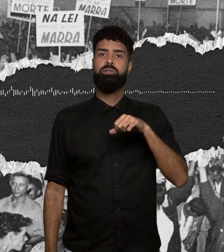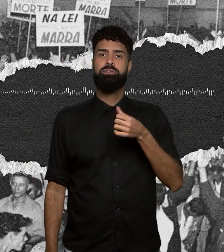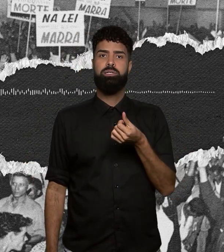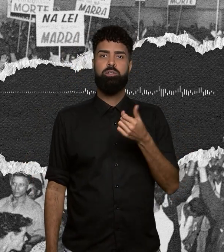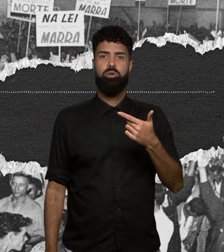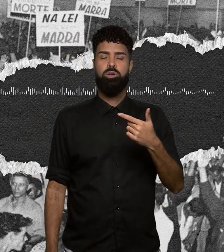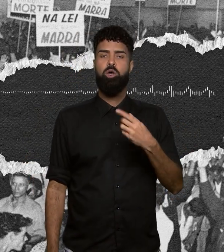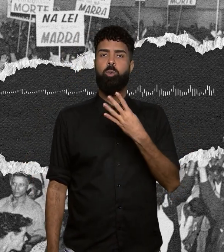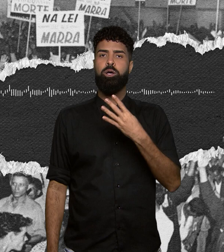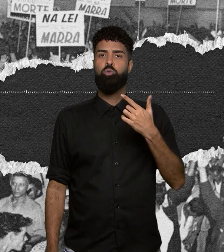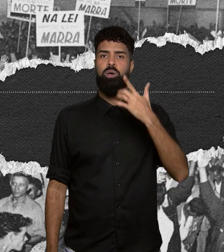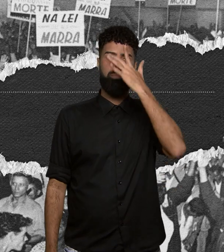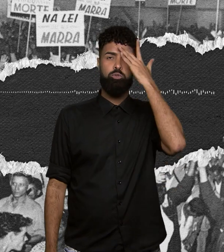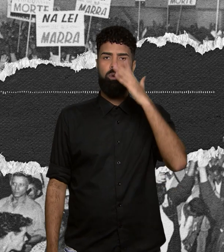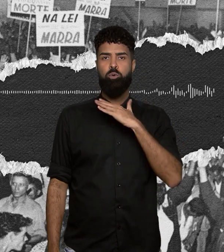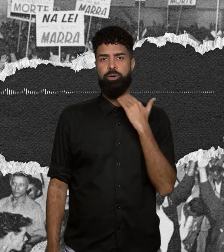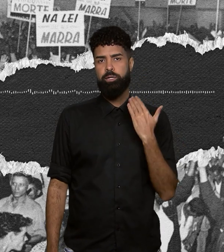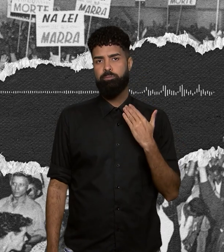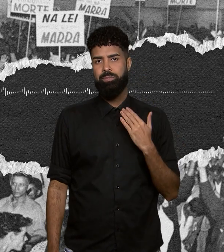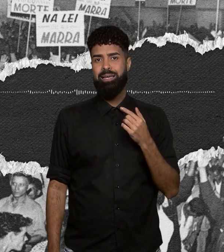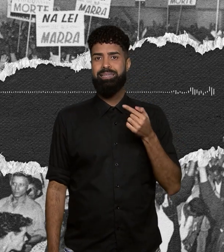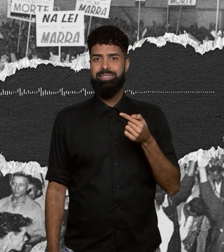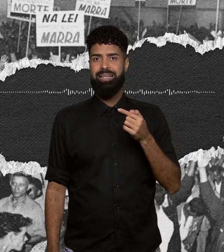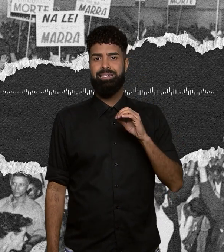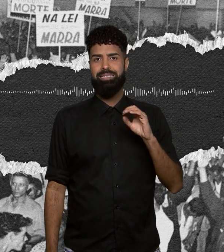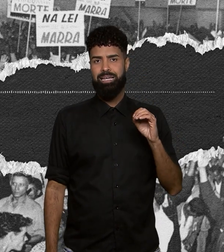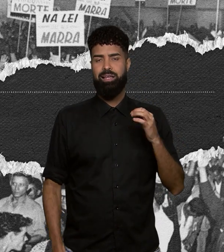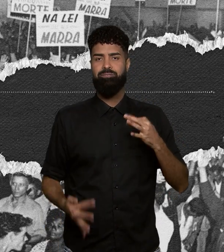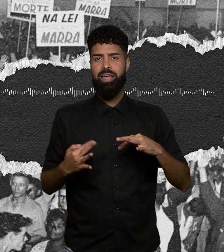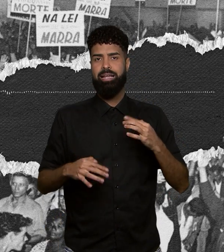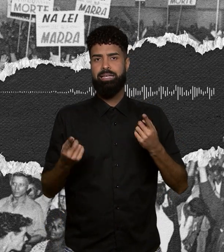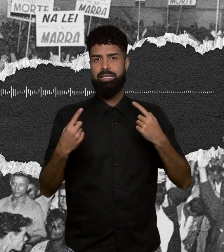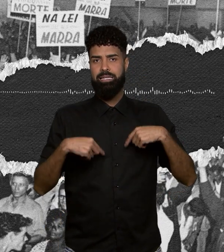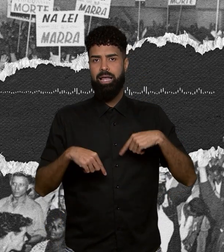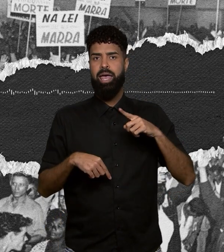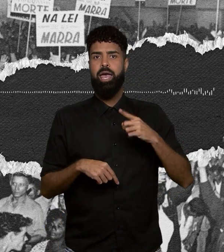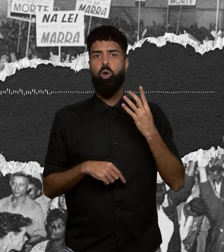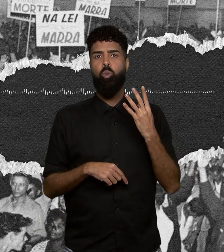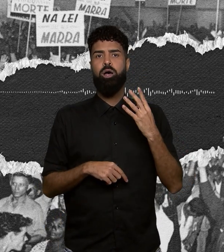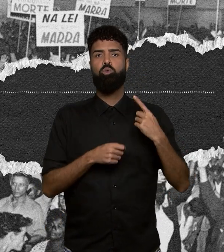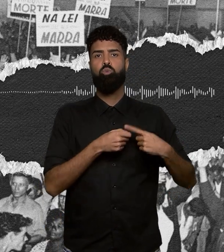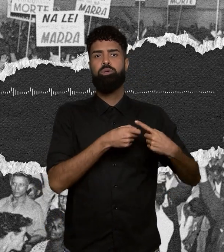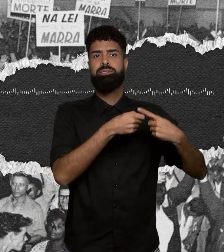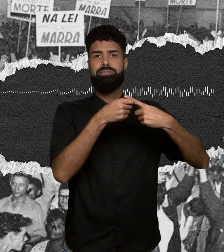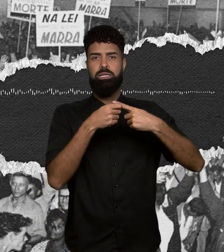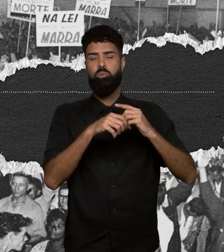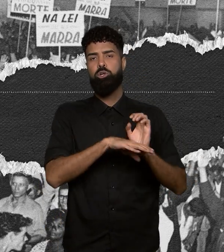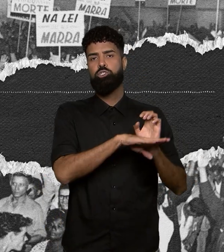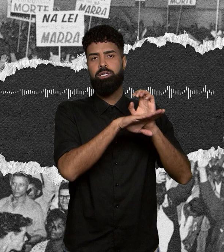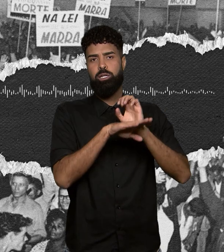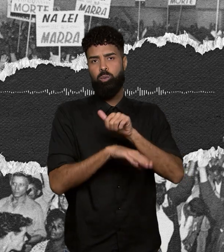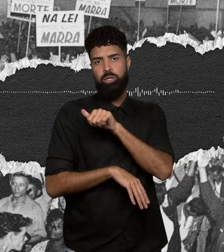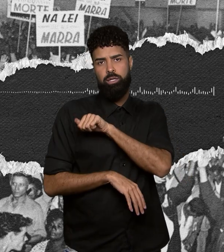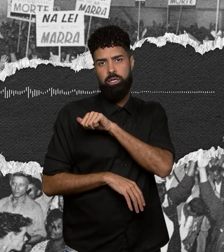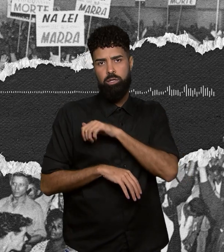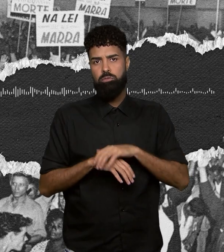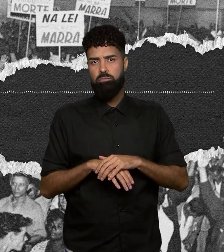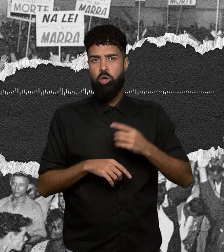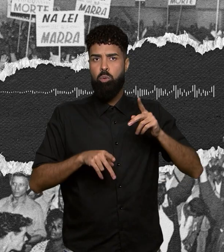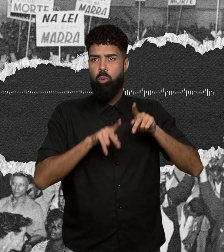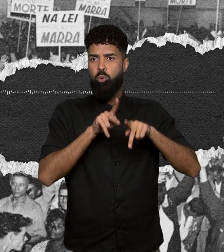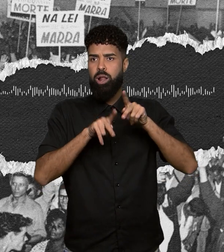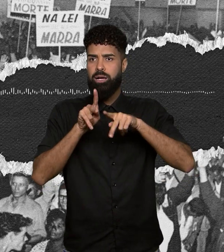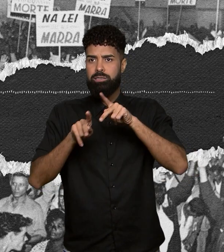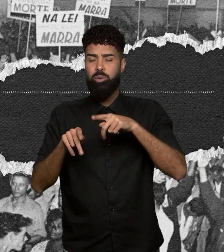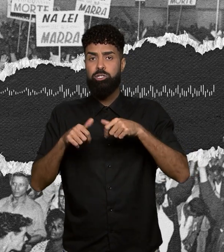42 pessoas morreram e 700 foram feridas em quatro municípios do Estado do Rio onde a população